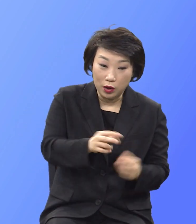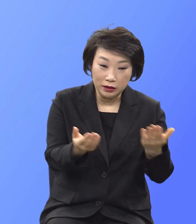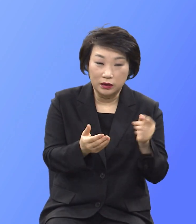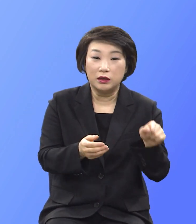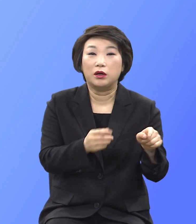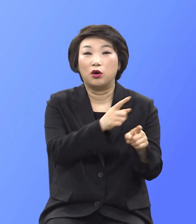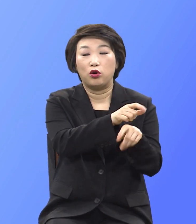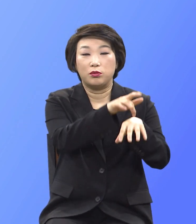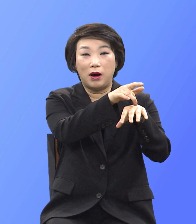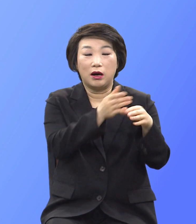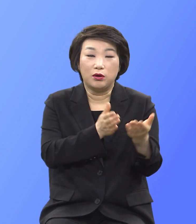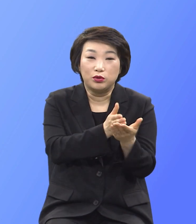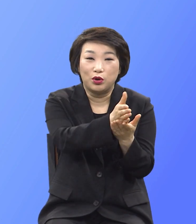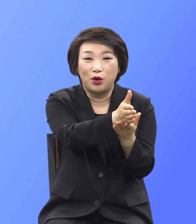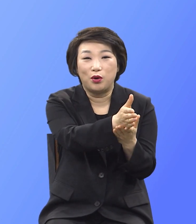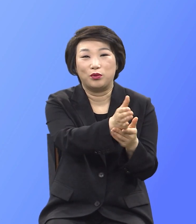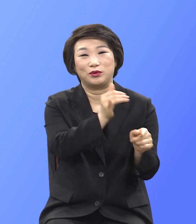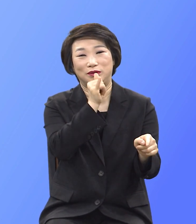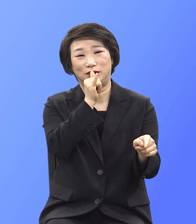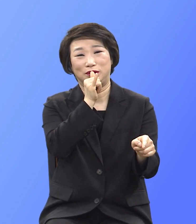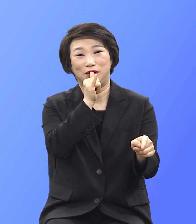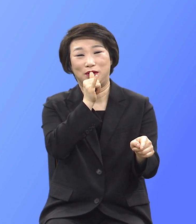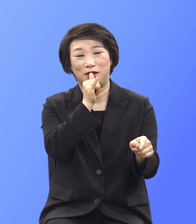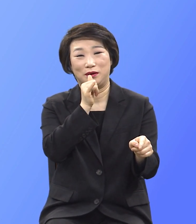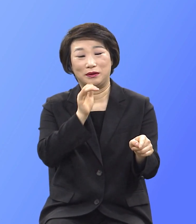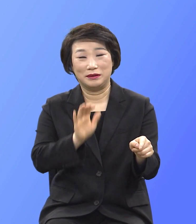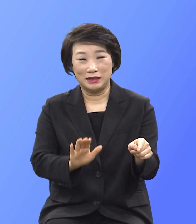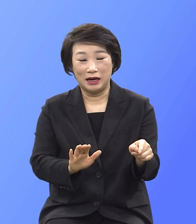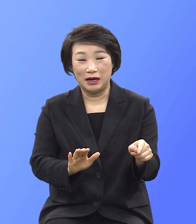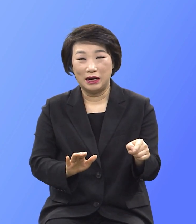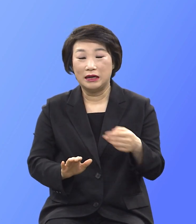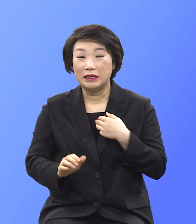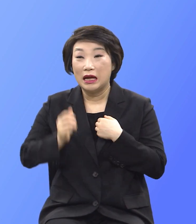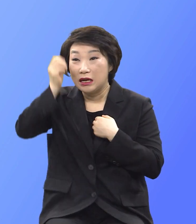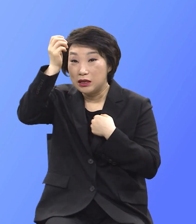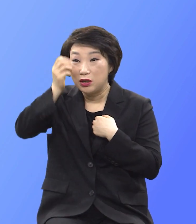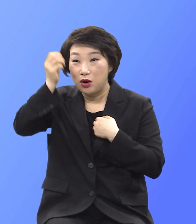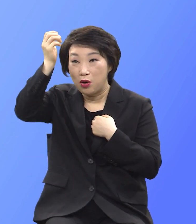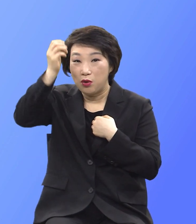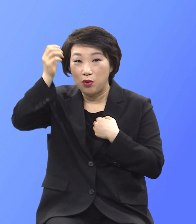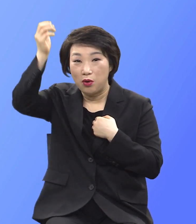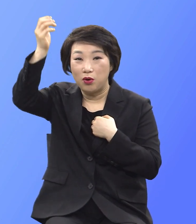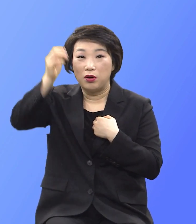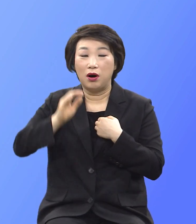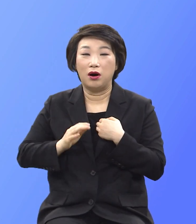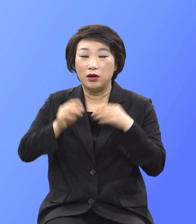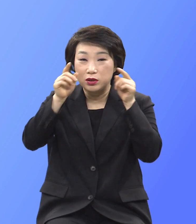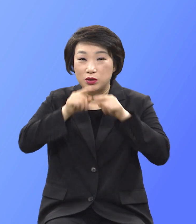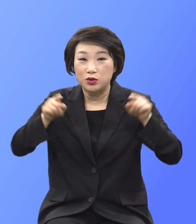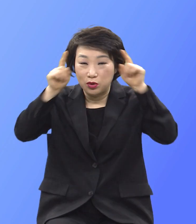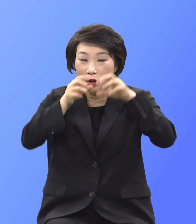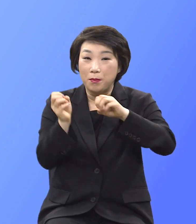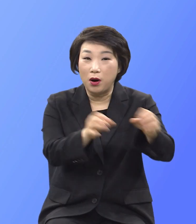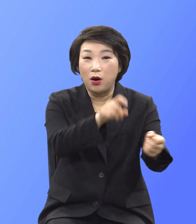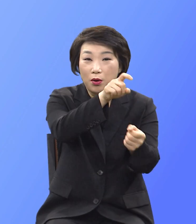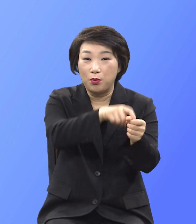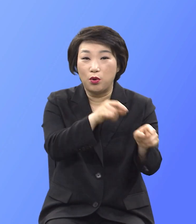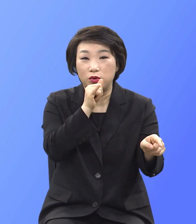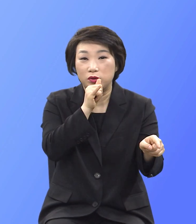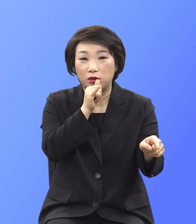작업을 철저하게 해서 그의 영혼을 참혹한 지옥에